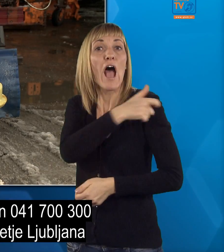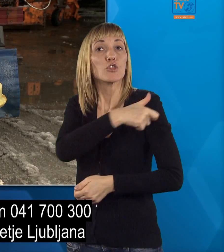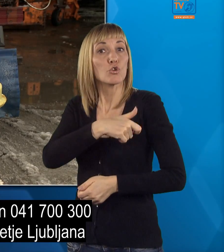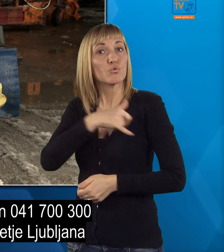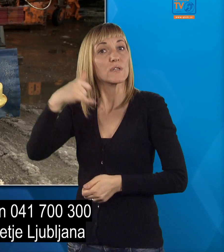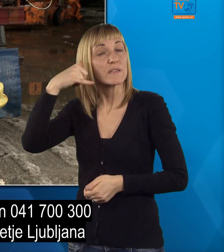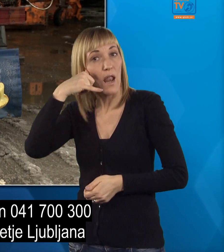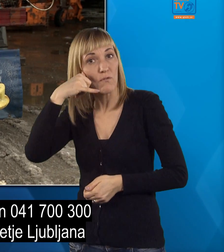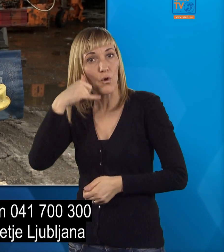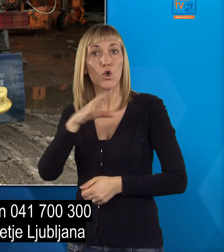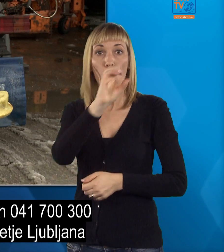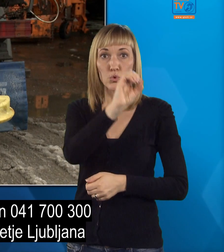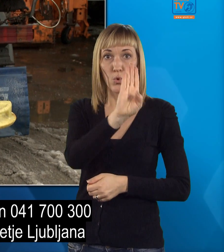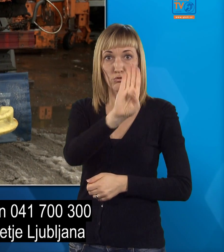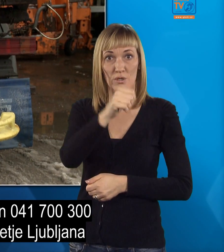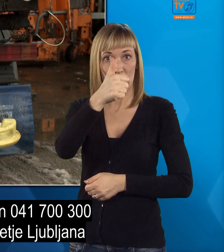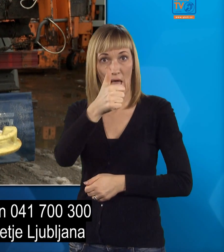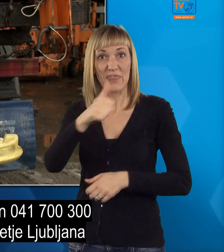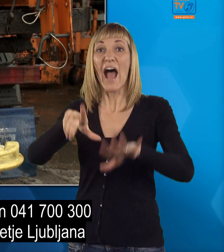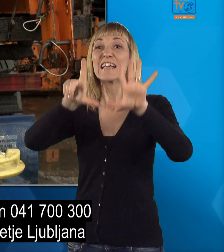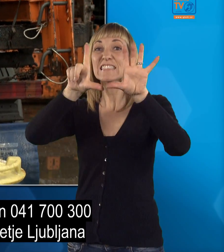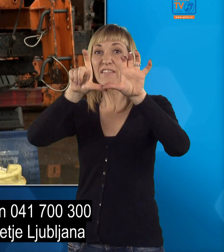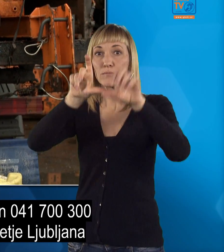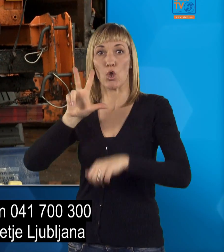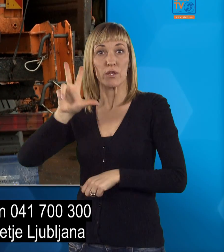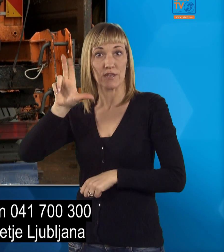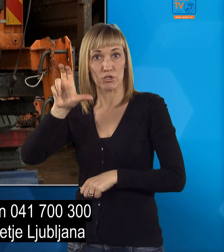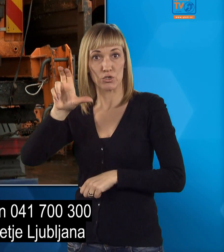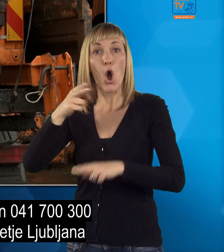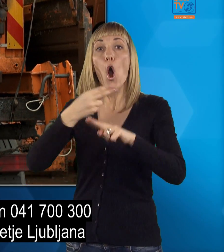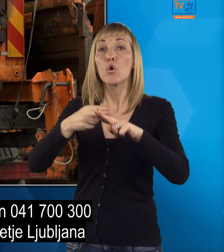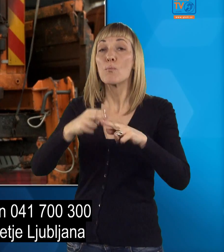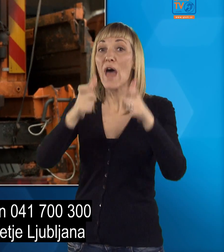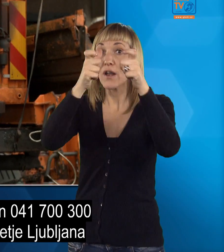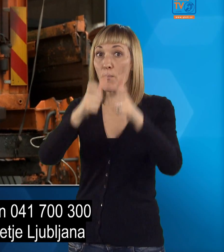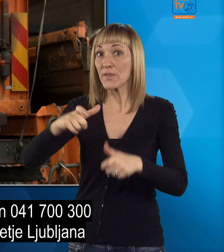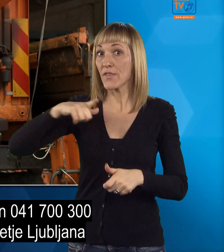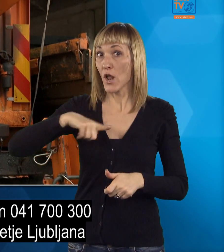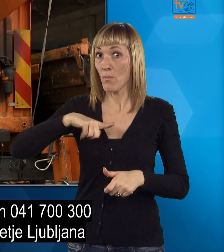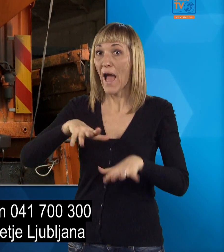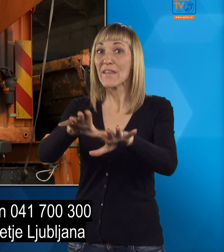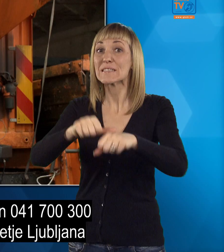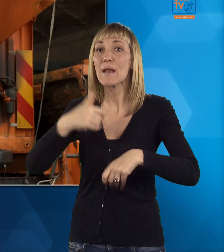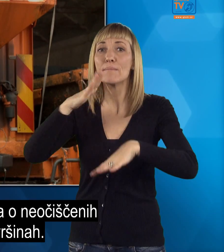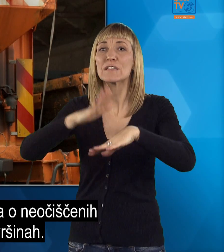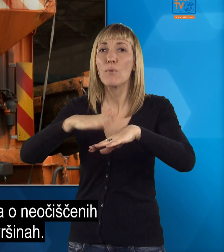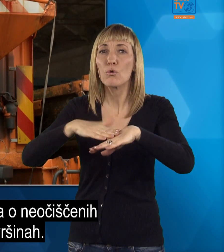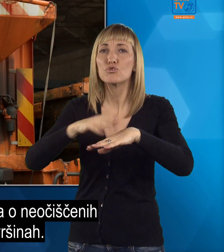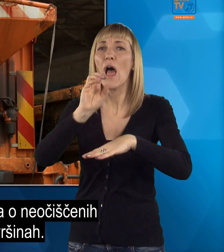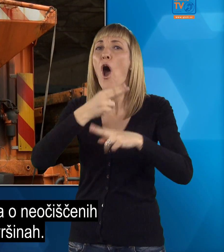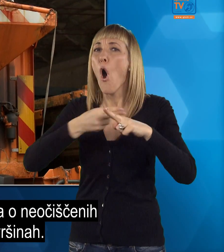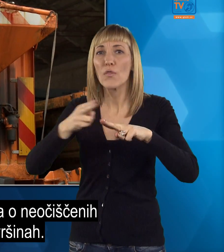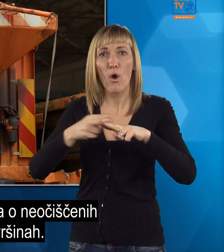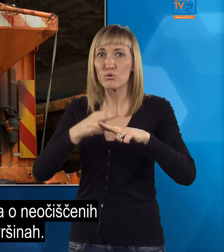Na dežurni telefon 041 700 300 komunalno podjetje Ljubljana